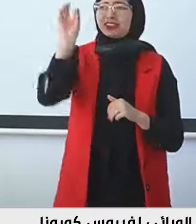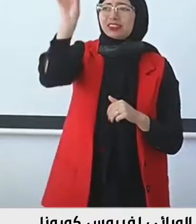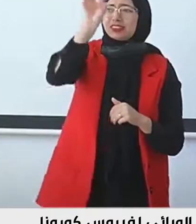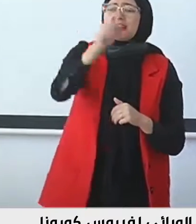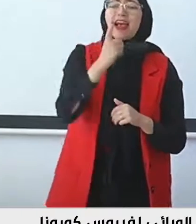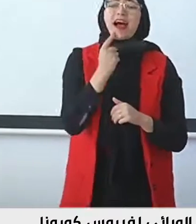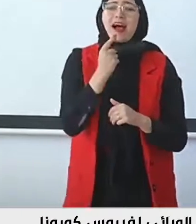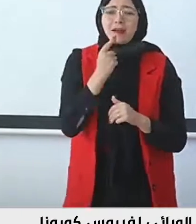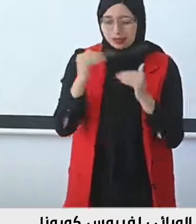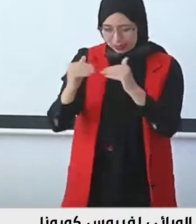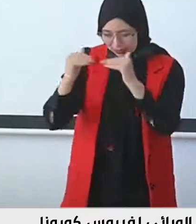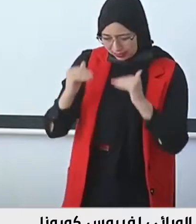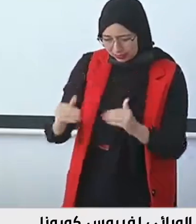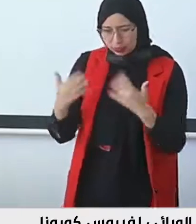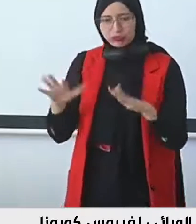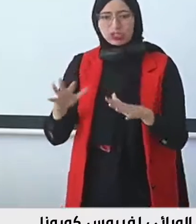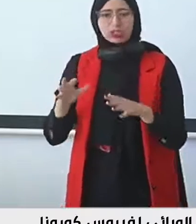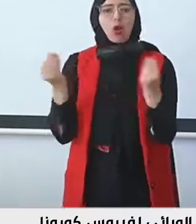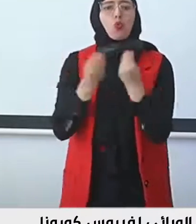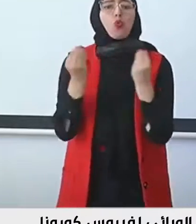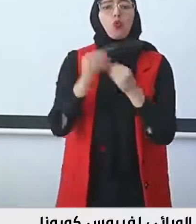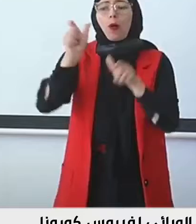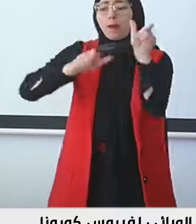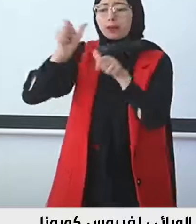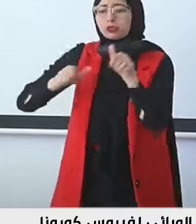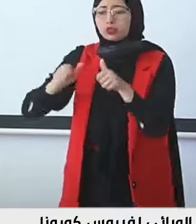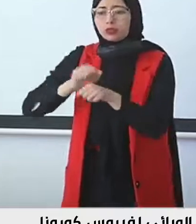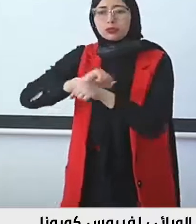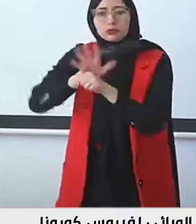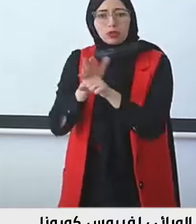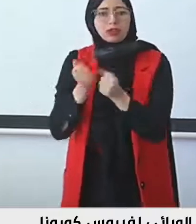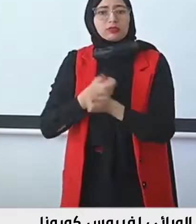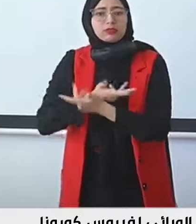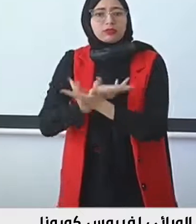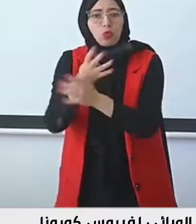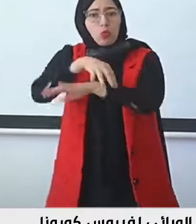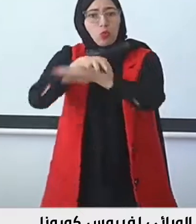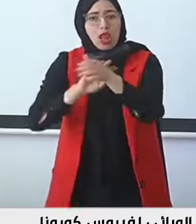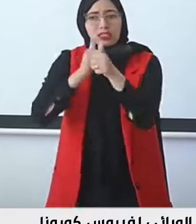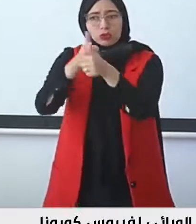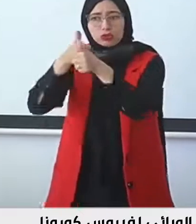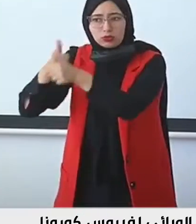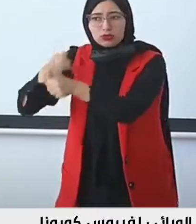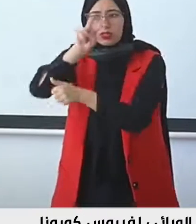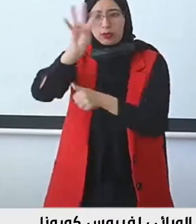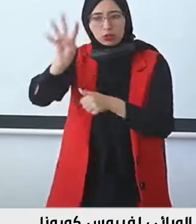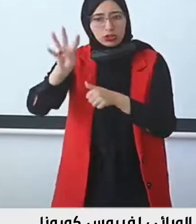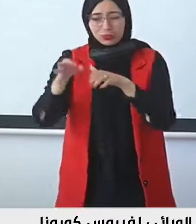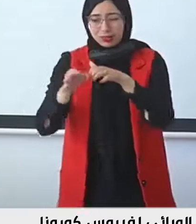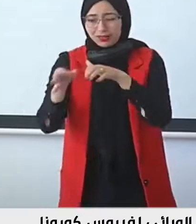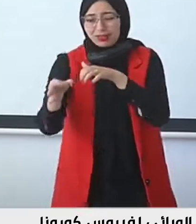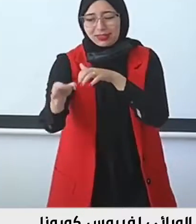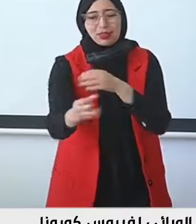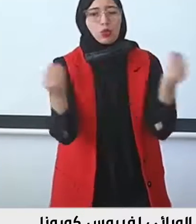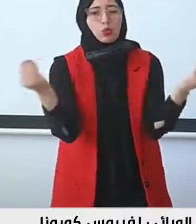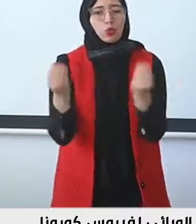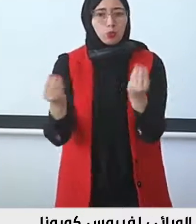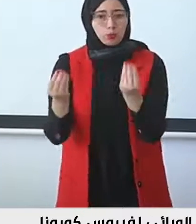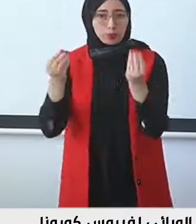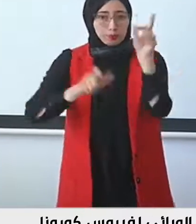آخر البلاغ، اللي فيهم توزيع الحالات حسب الولايات وحسب المعتمديات. وهذا هو